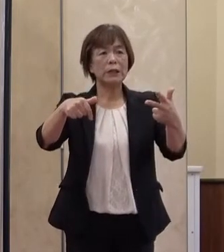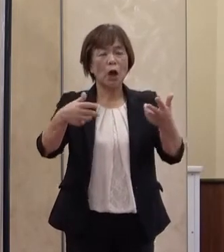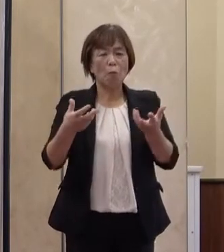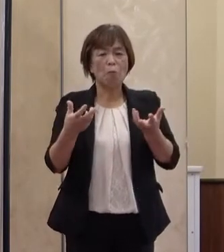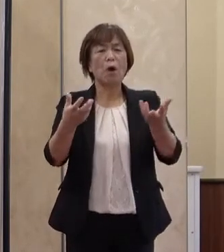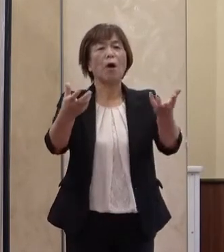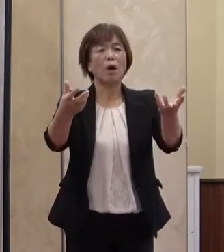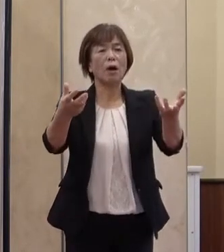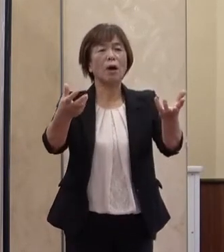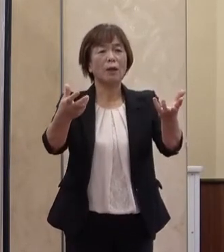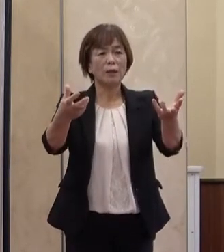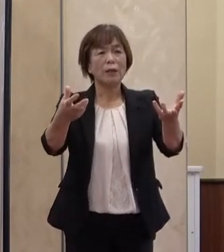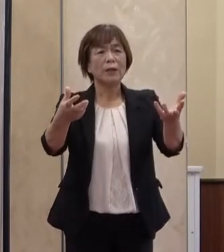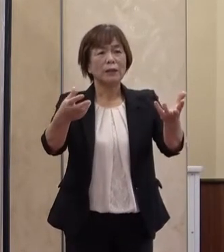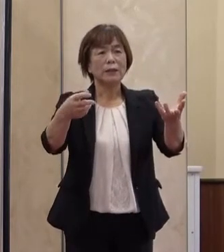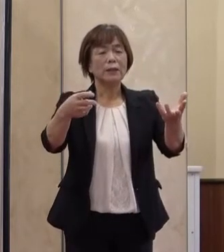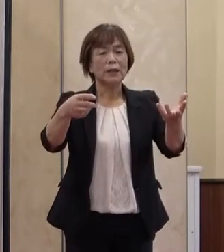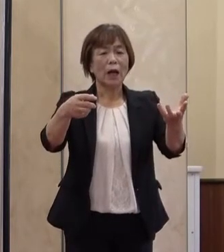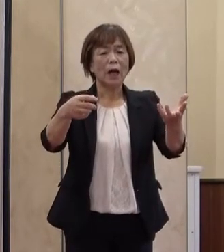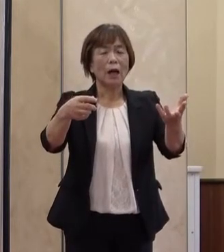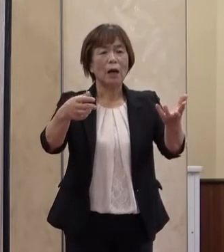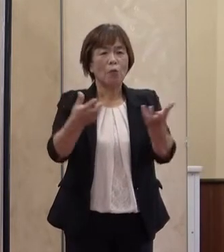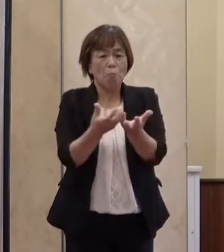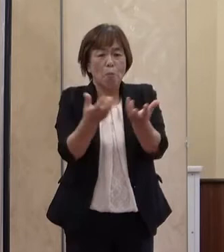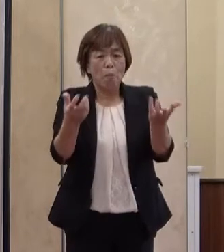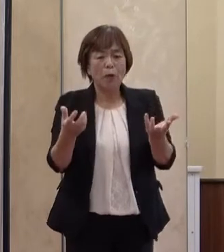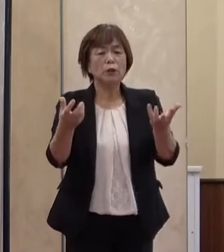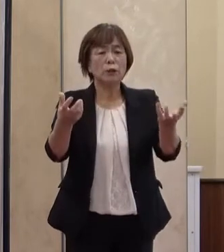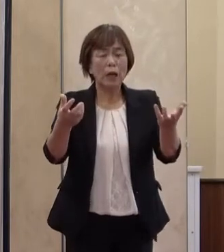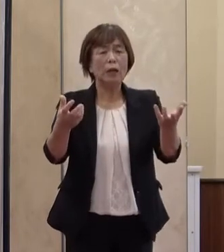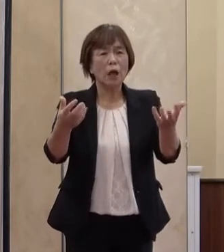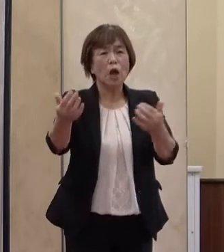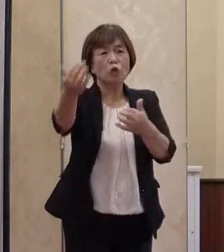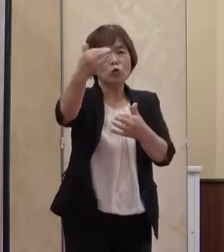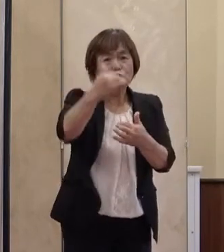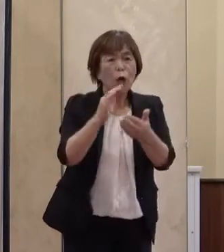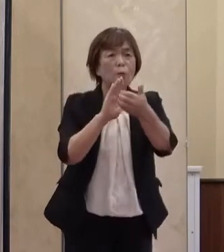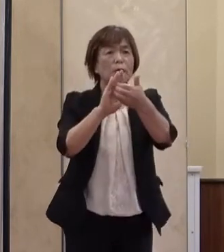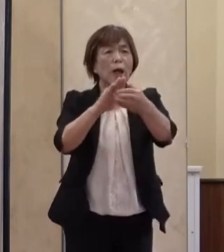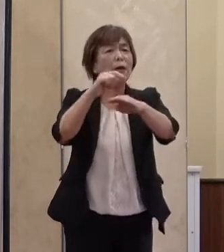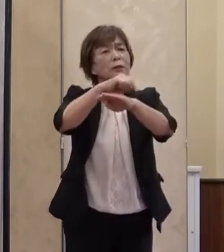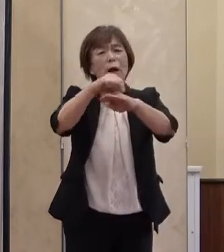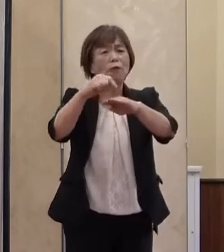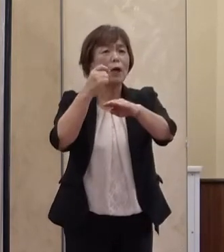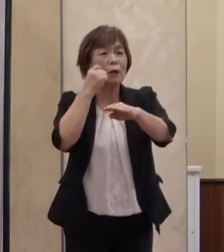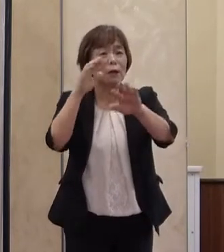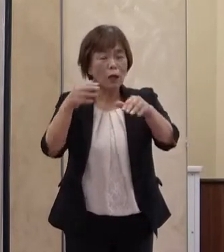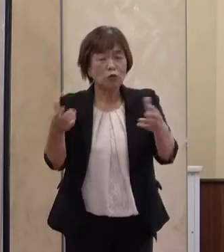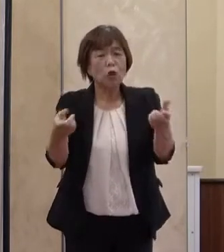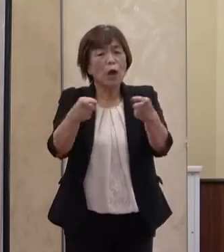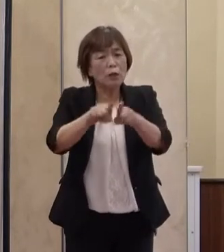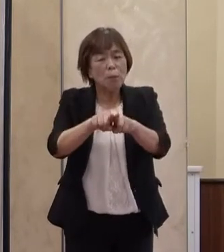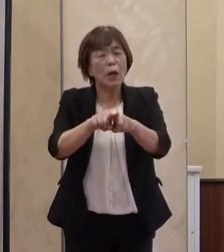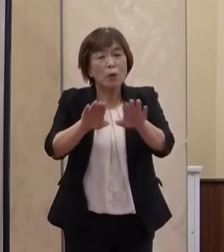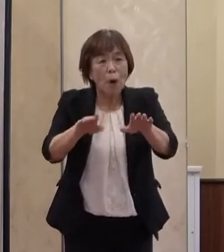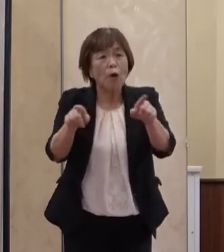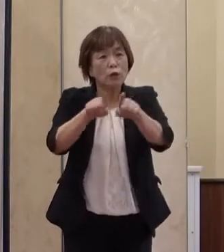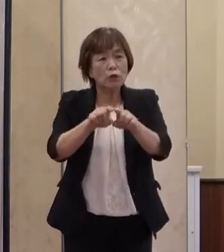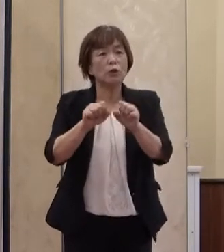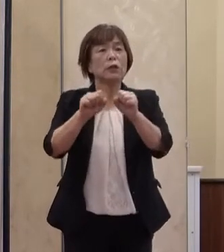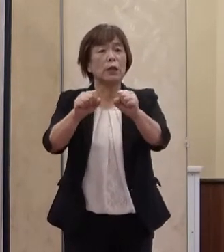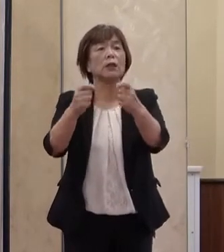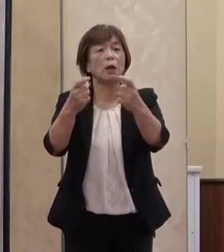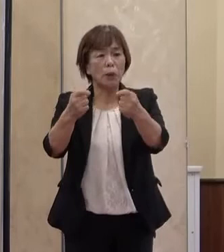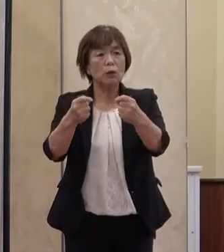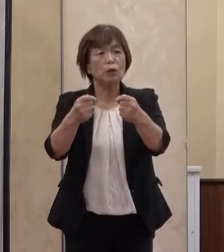、いわゆるハードの、その津波対策というのをやってきました。それから三大水門についても非常に大きな役割を果たしてく